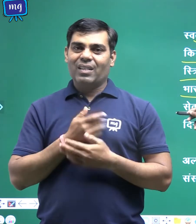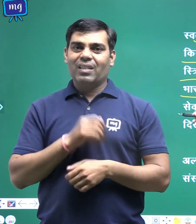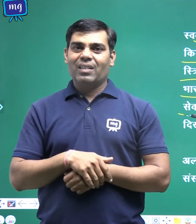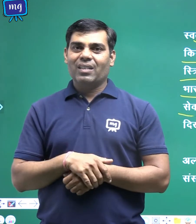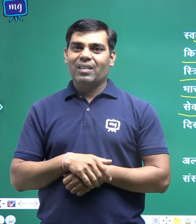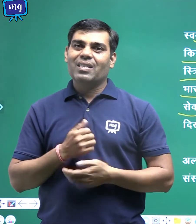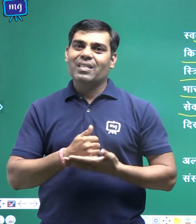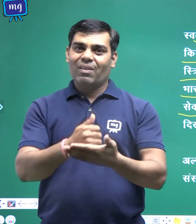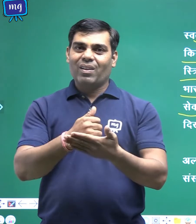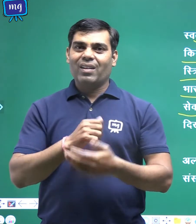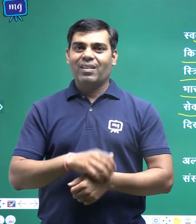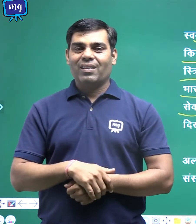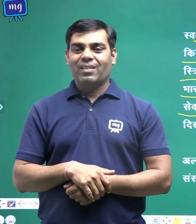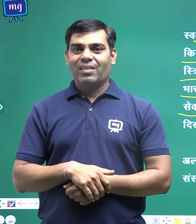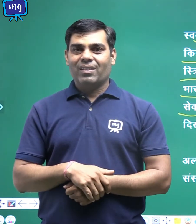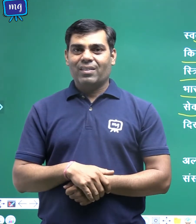सेवा,